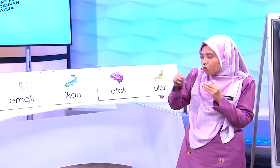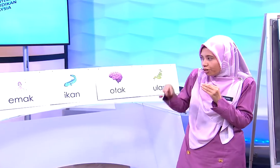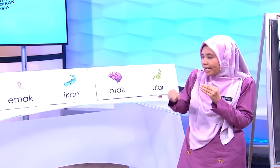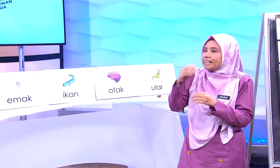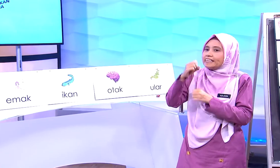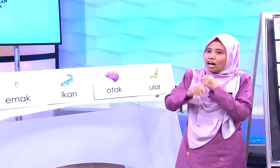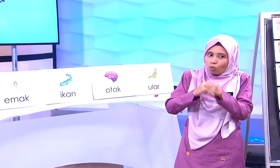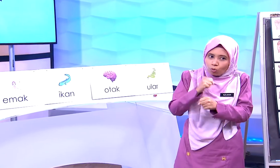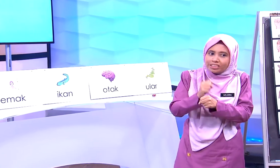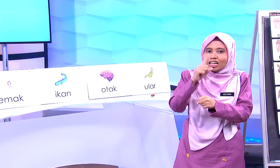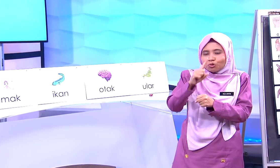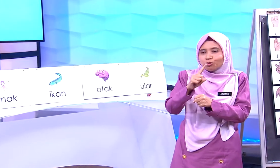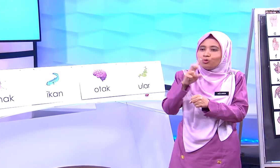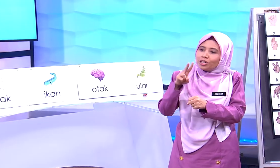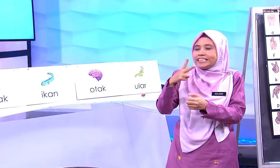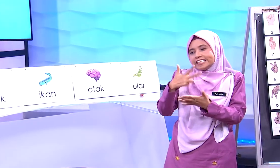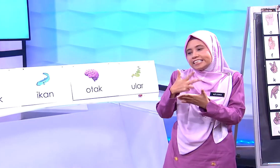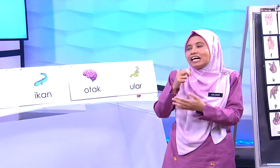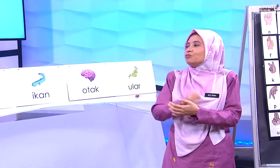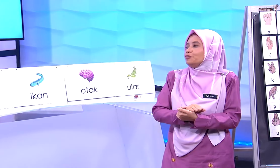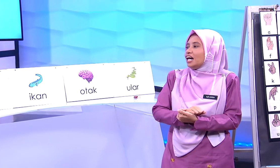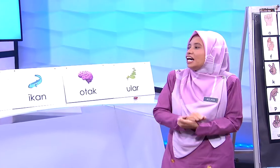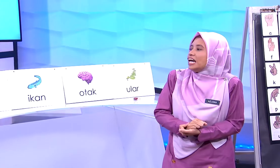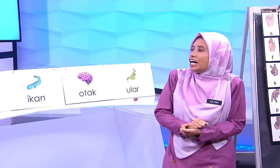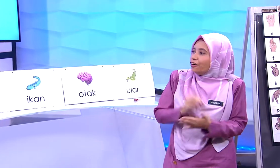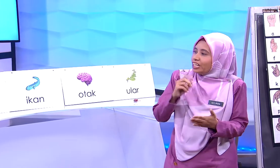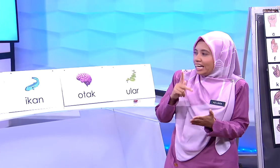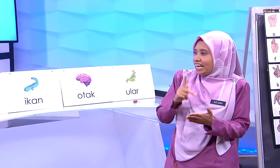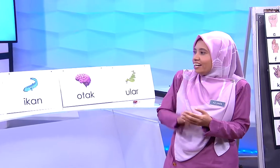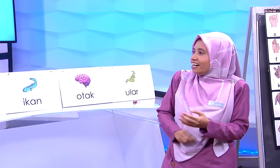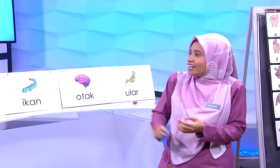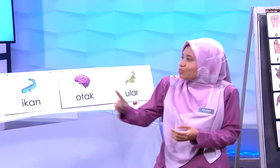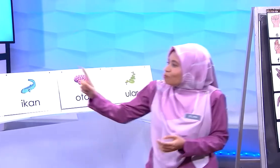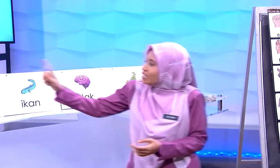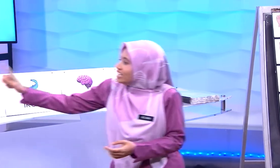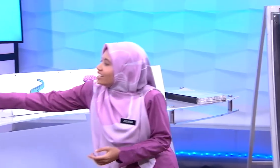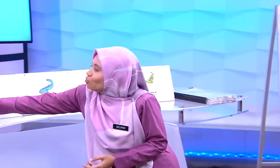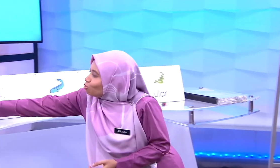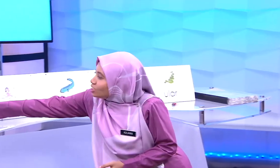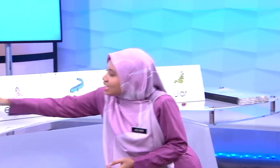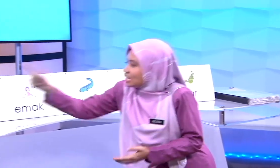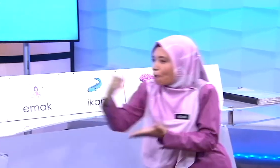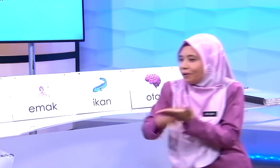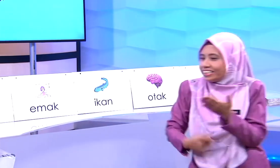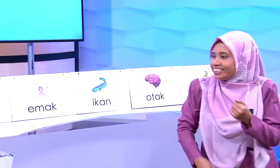murid-murid tahun 123 yang setelah Oke ayo ketemu ini yang kurus nih Aku